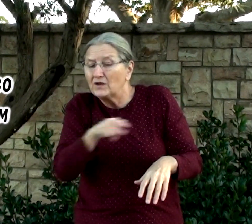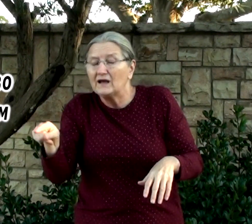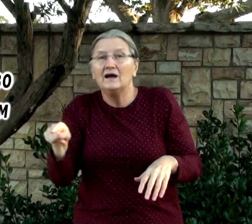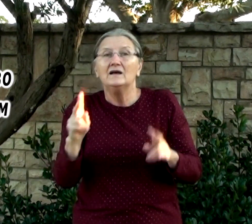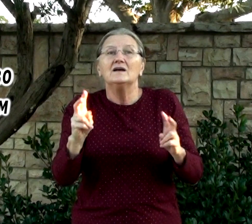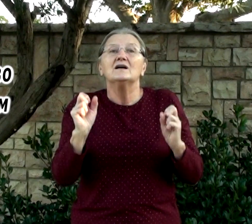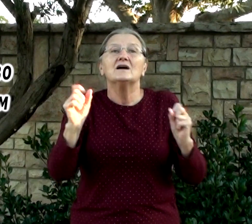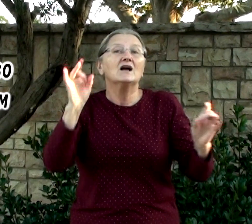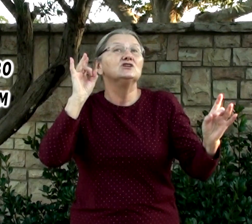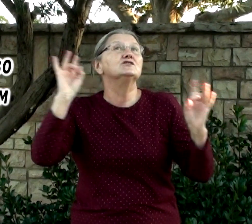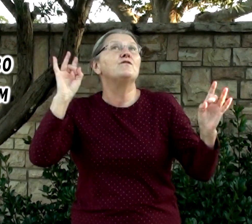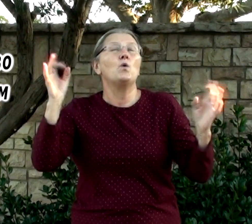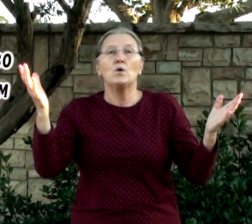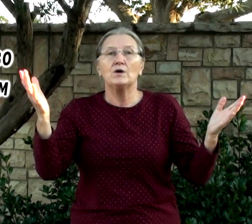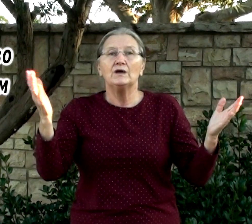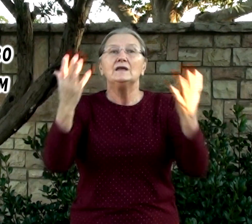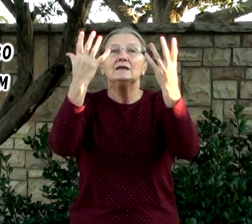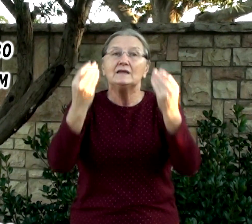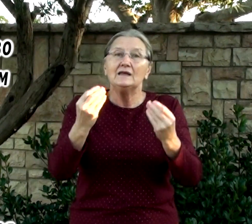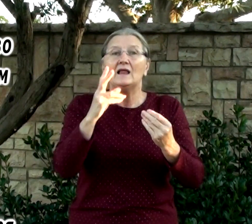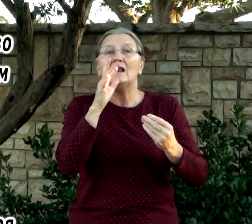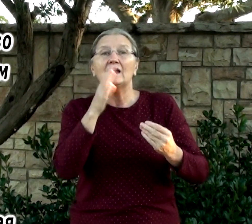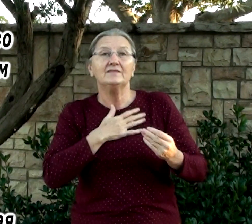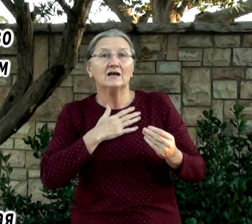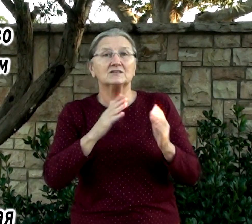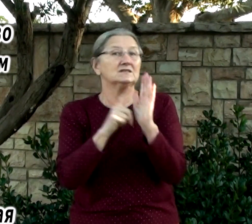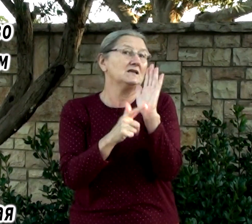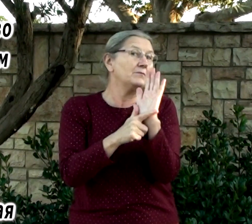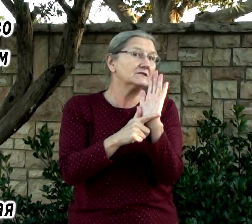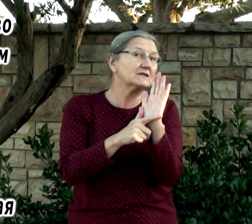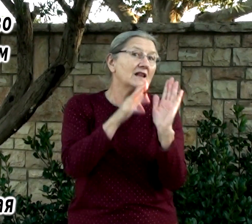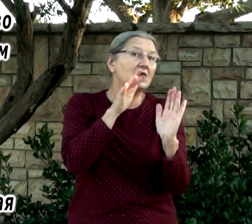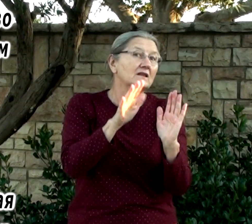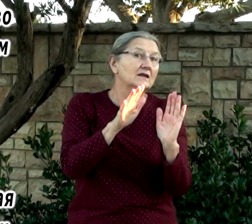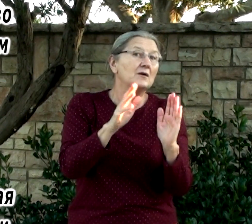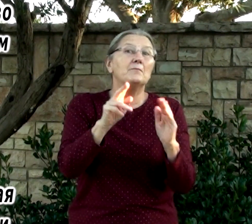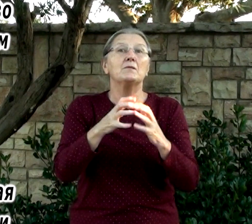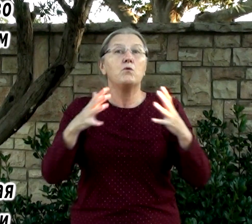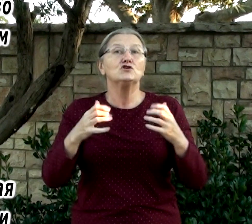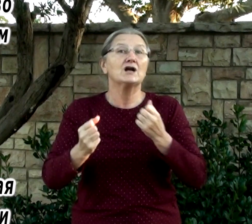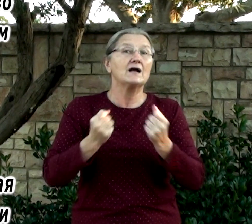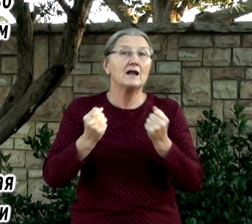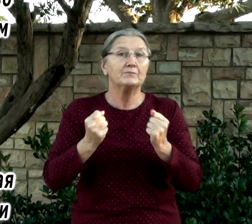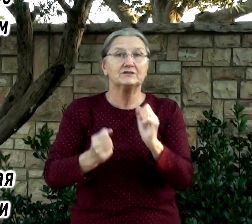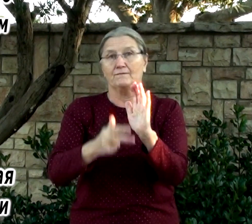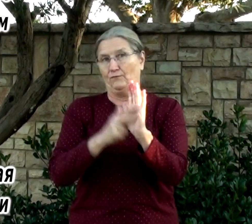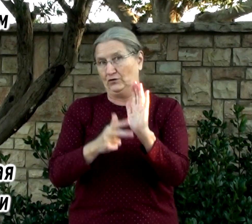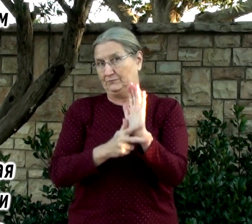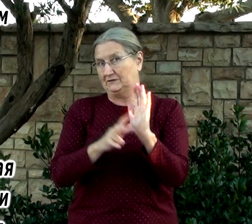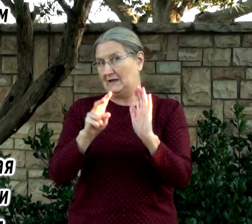наши, как звук. Дни лет наших — семьдесят лет, а при большей крепости —